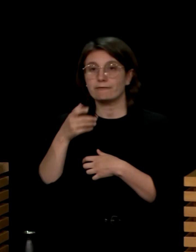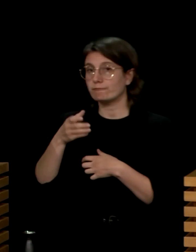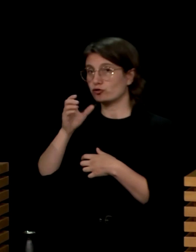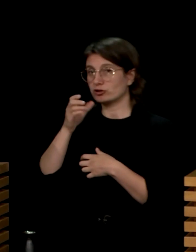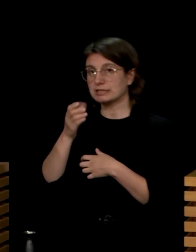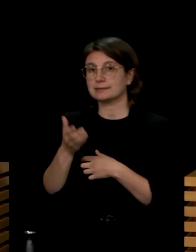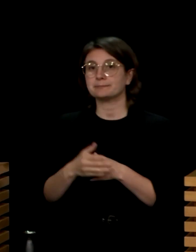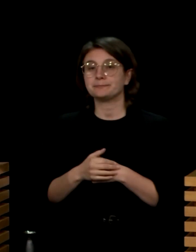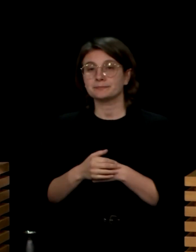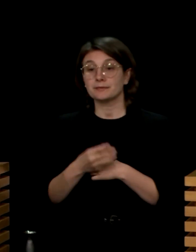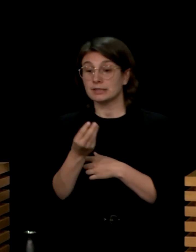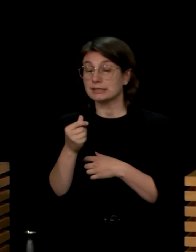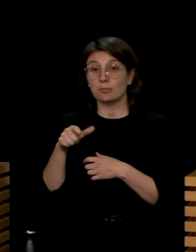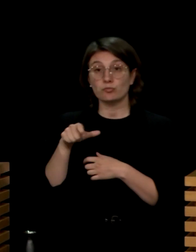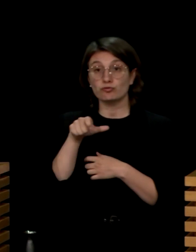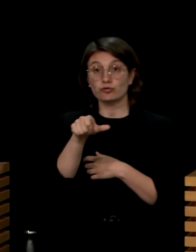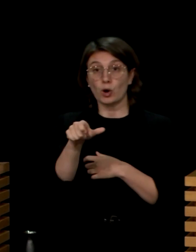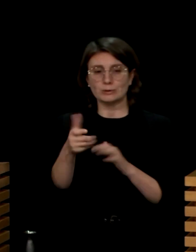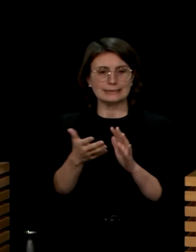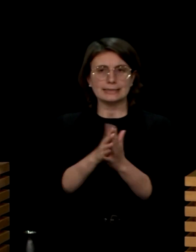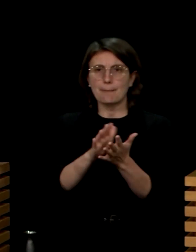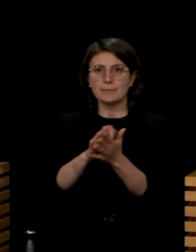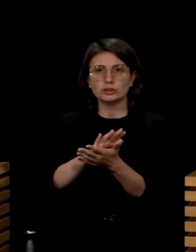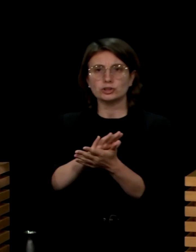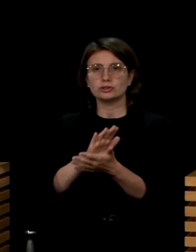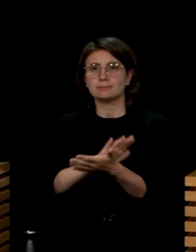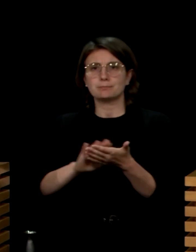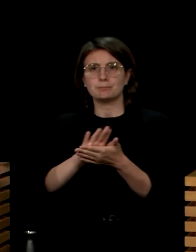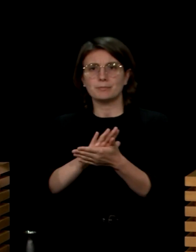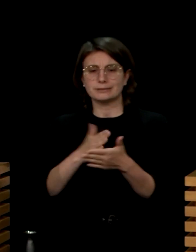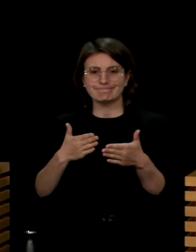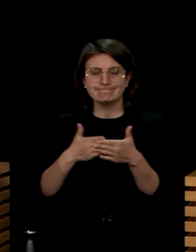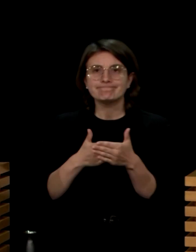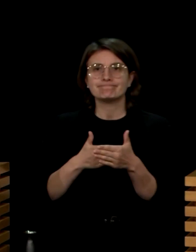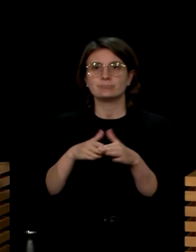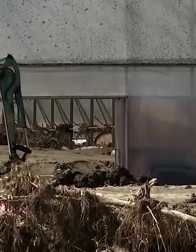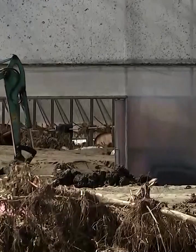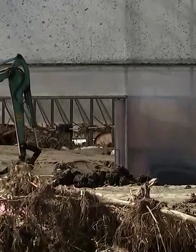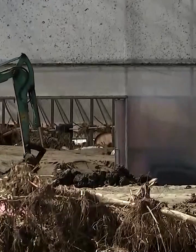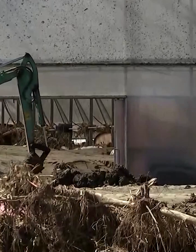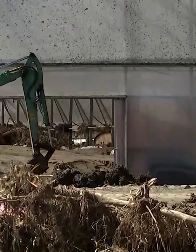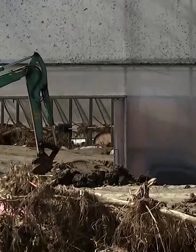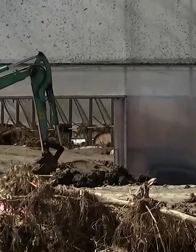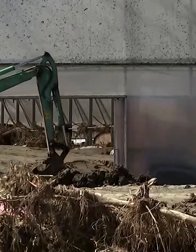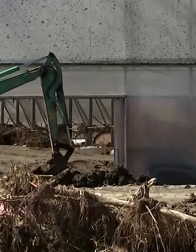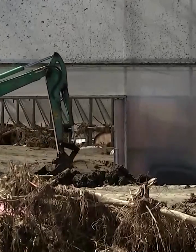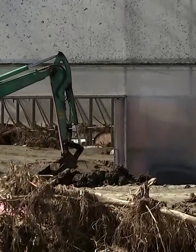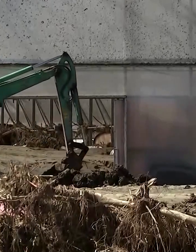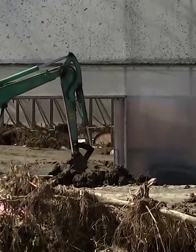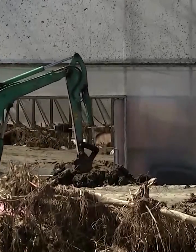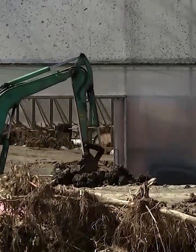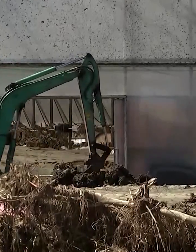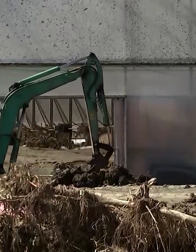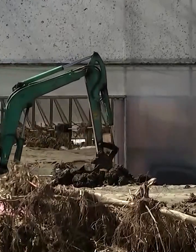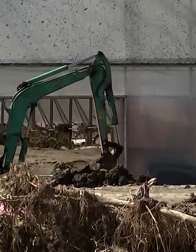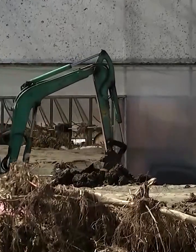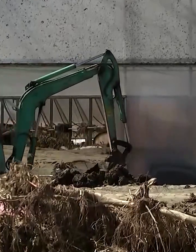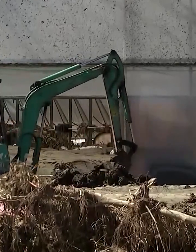wegen beschädigter Straßen nur schwer erreicht werden. Lieferketten seien unterbrochen, viele Ernten zerstört